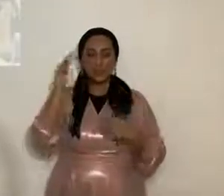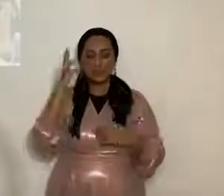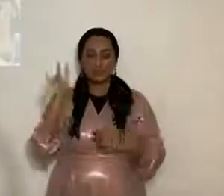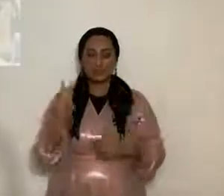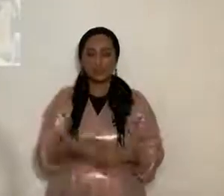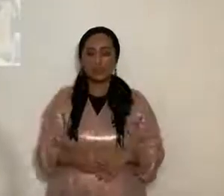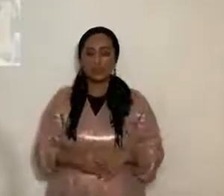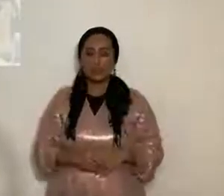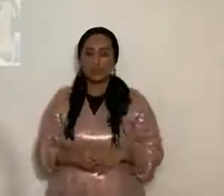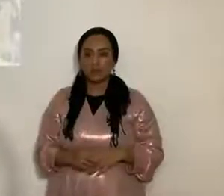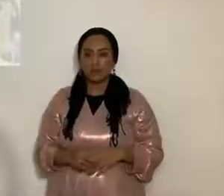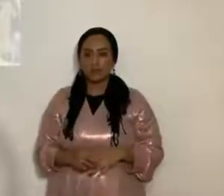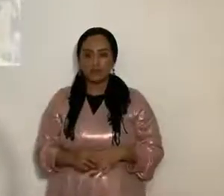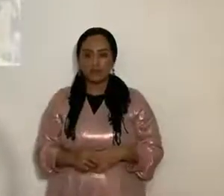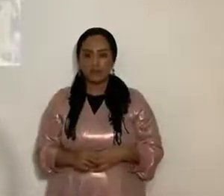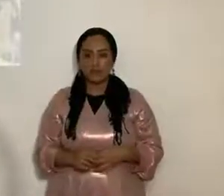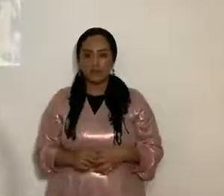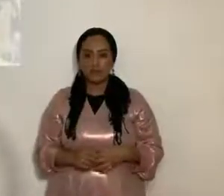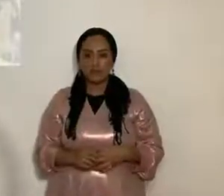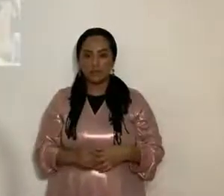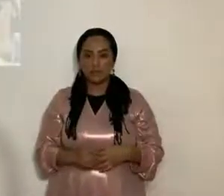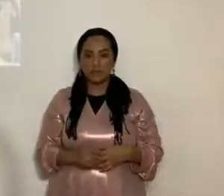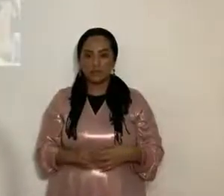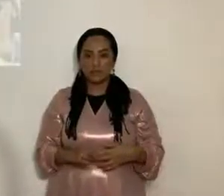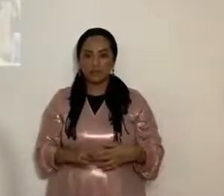17. Segunda de Pedro,